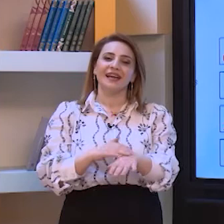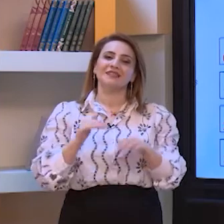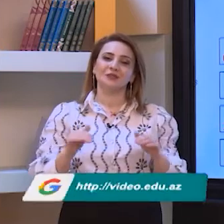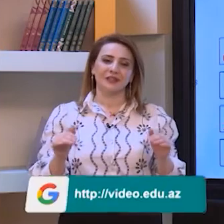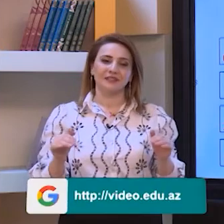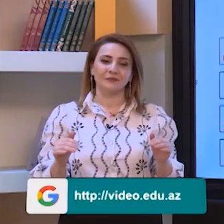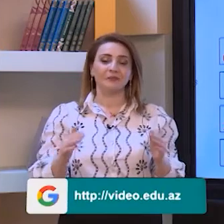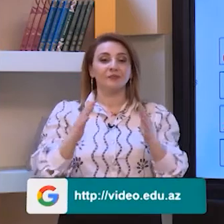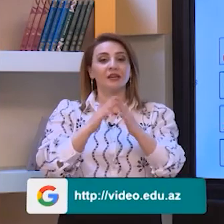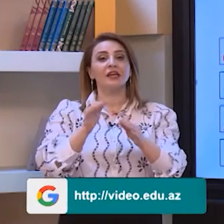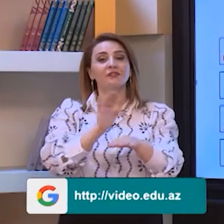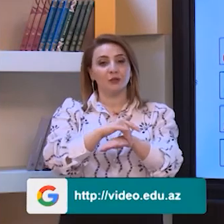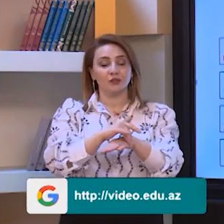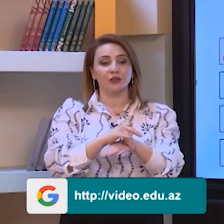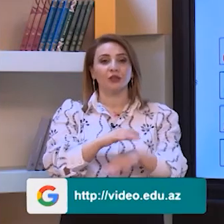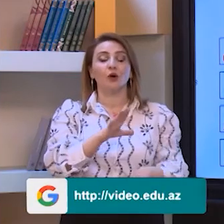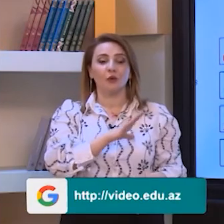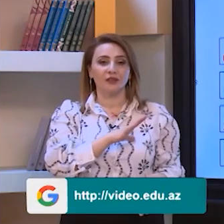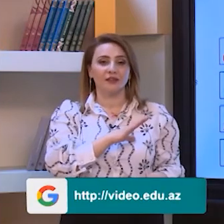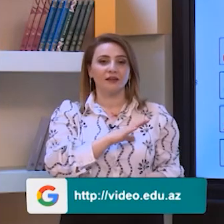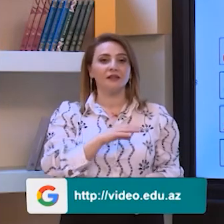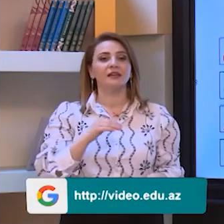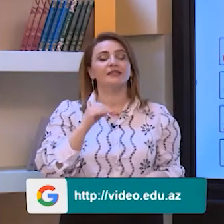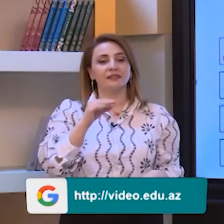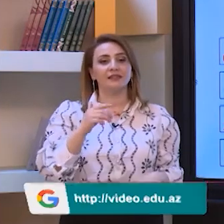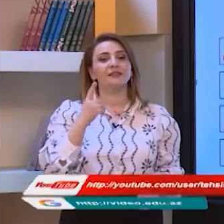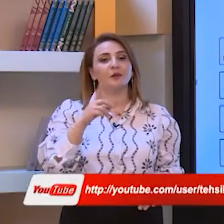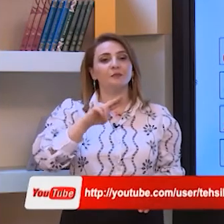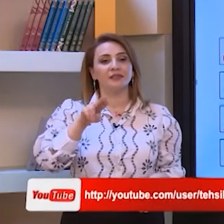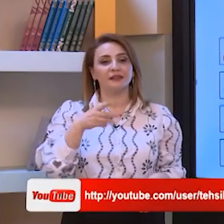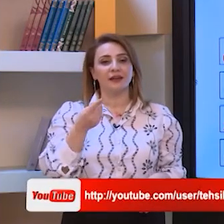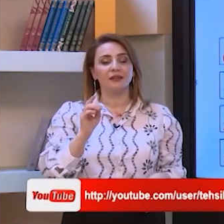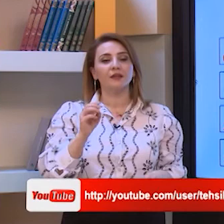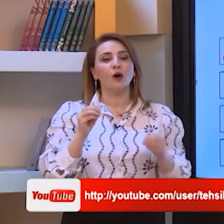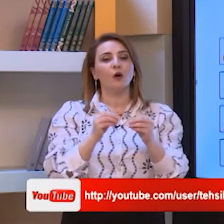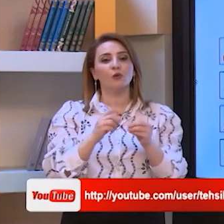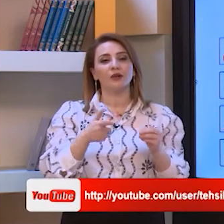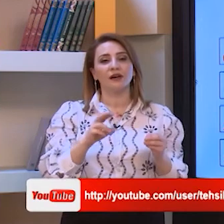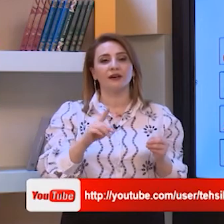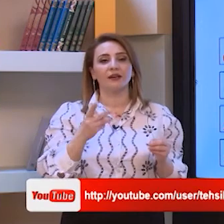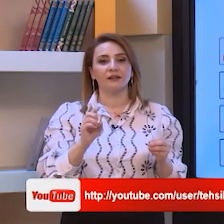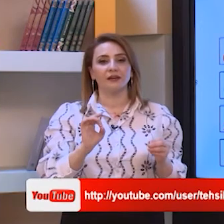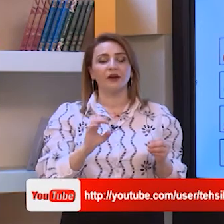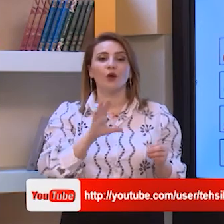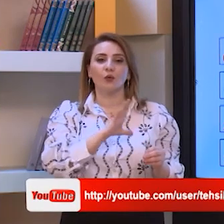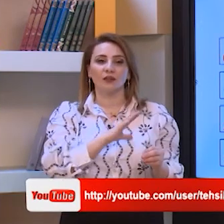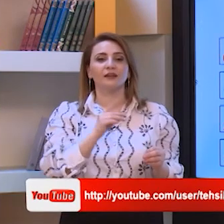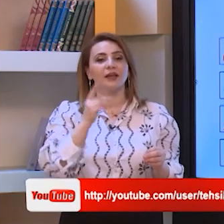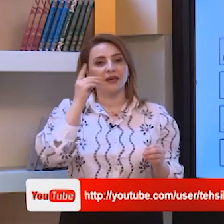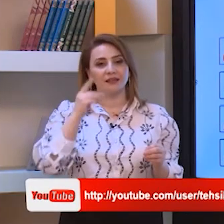Əziz uşaqlar, ev tapşırığı olaraq siz 1-dən 10-a qədər olan